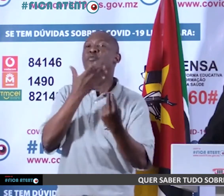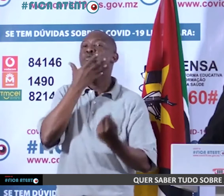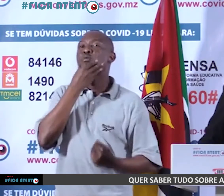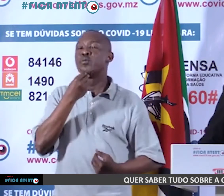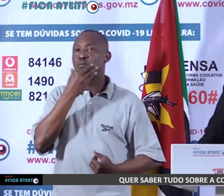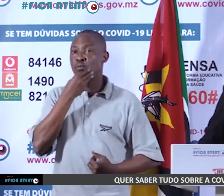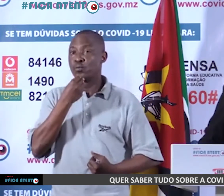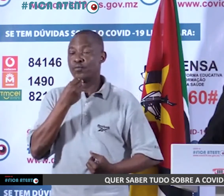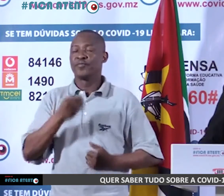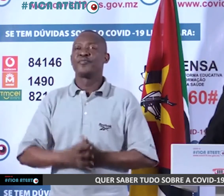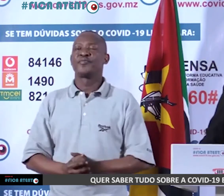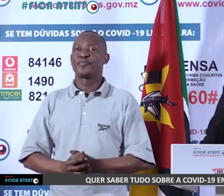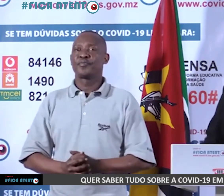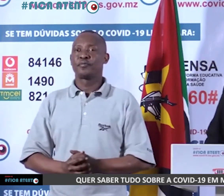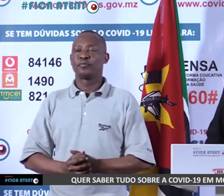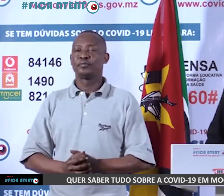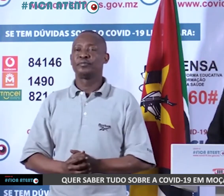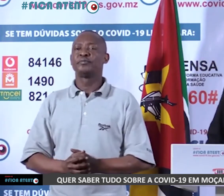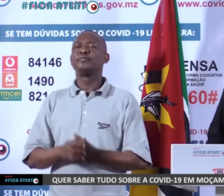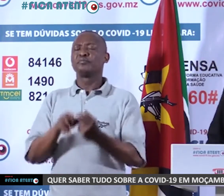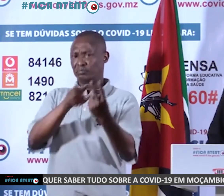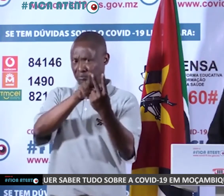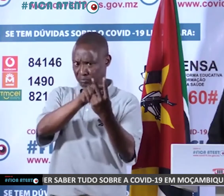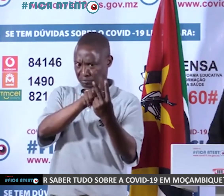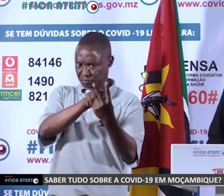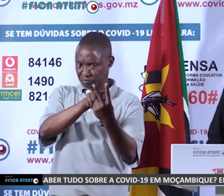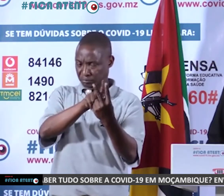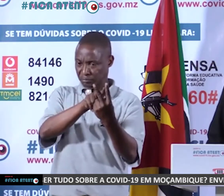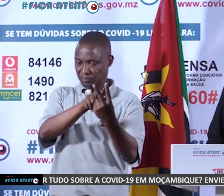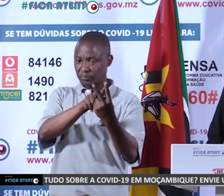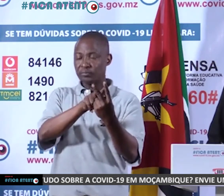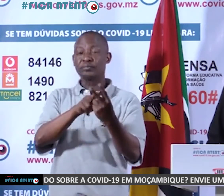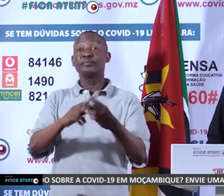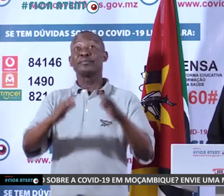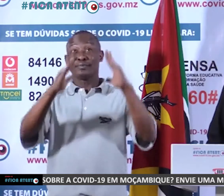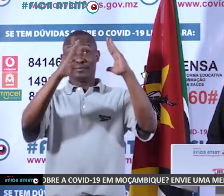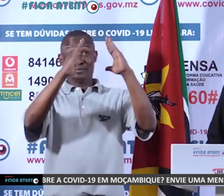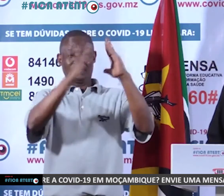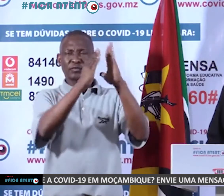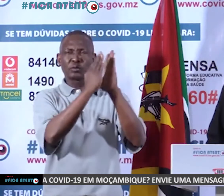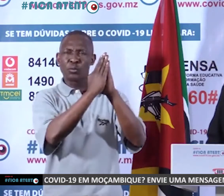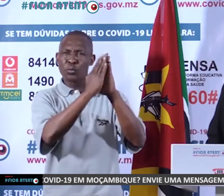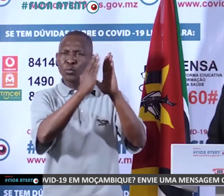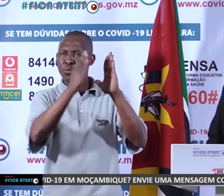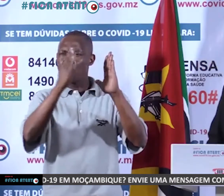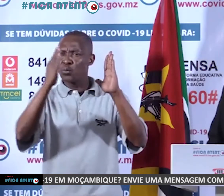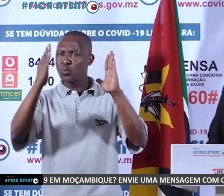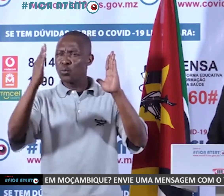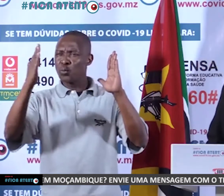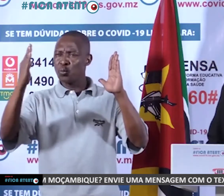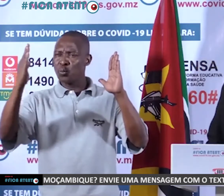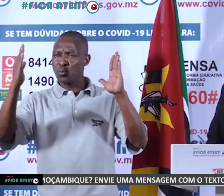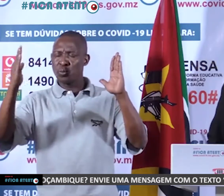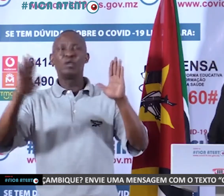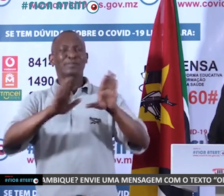mesmos, segundo a informação que temos, cumpriram o isolamento domiciliar durante